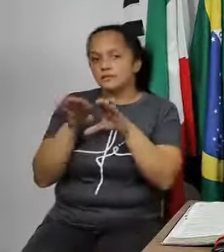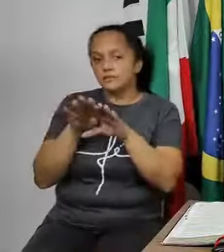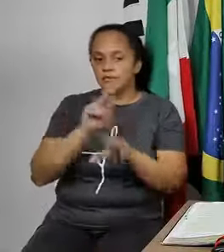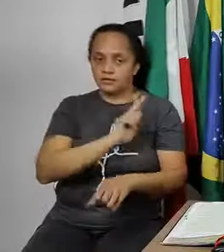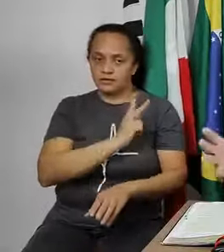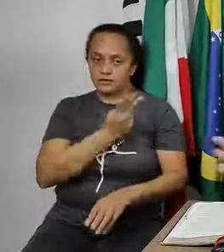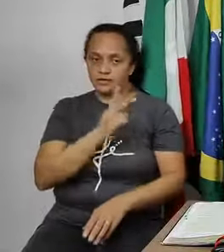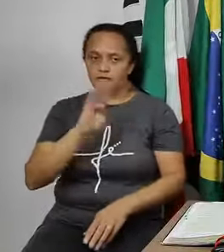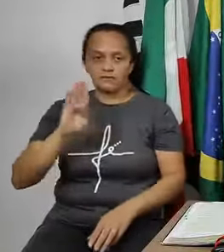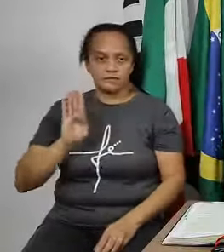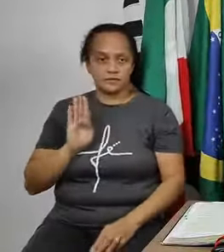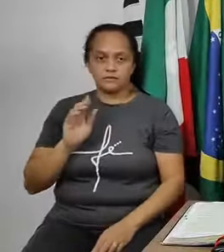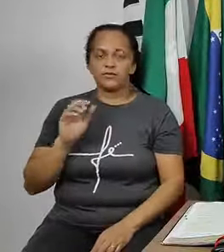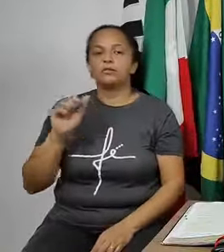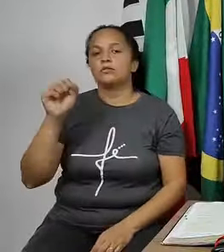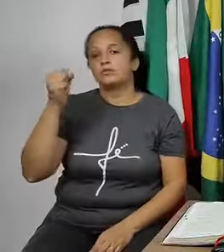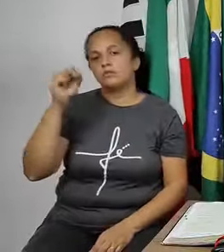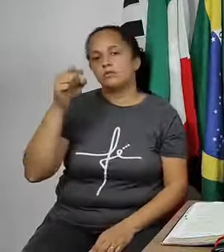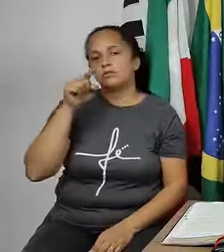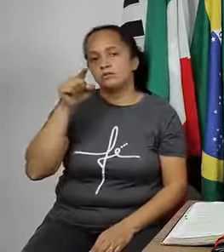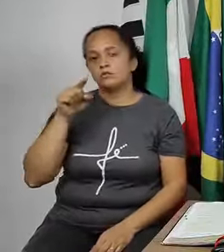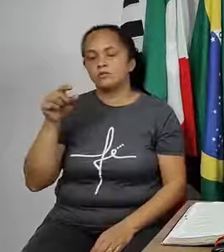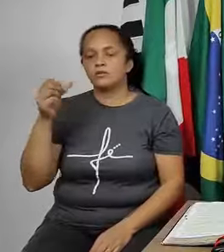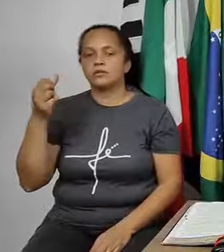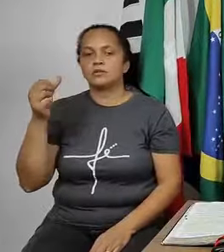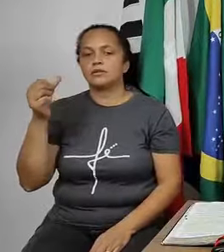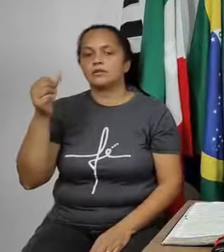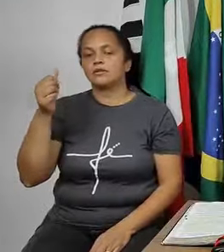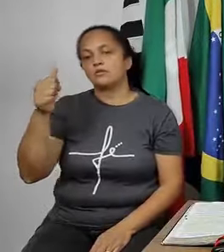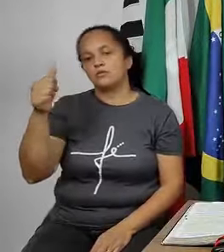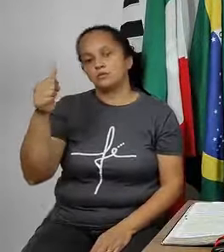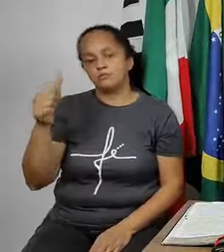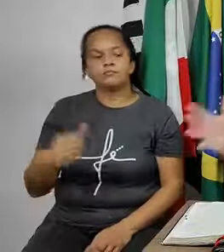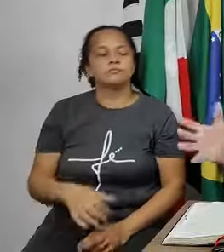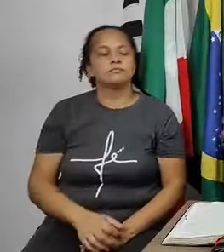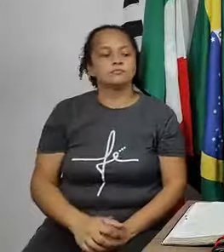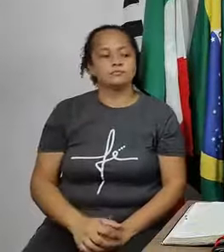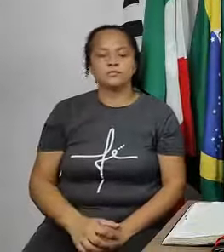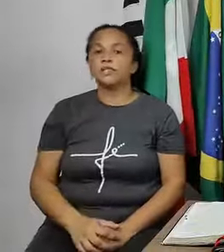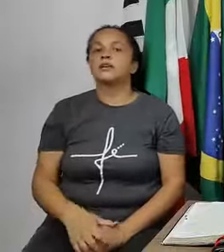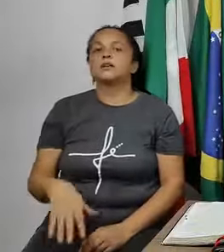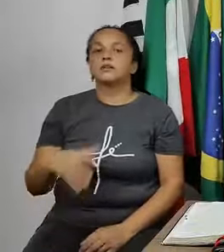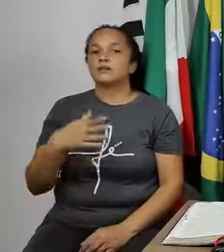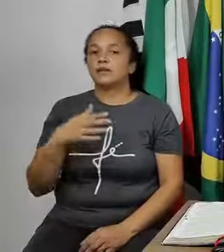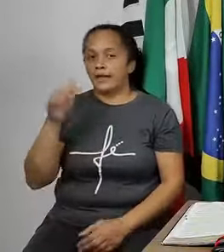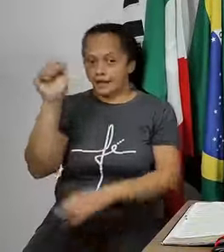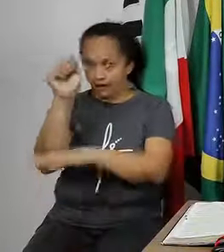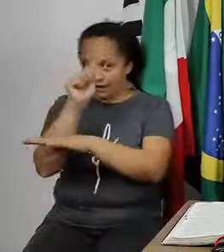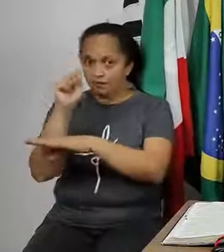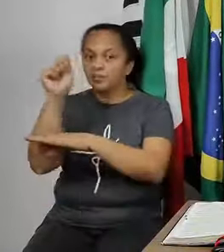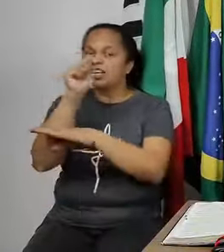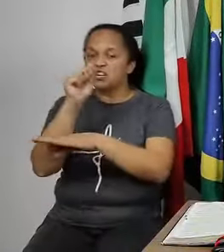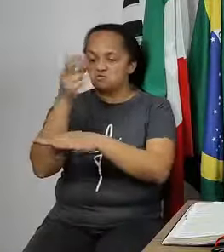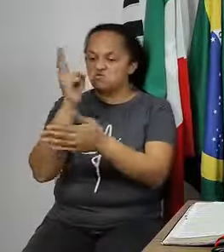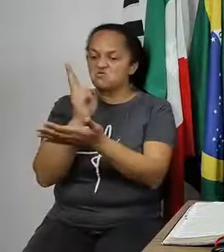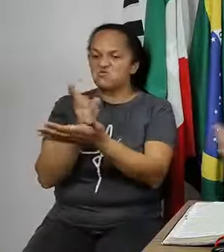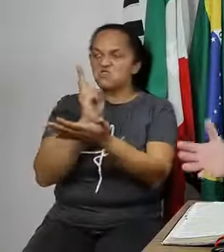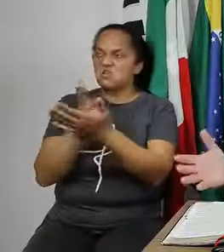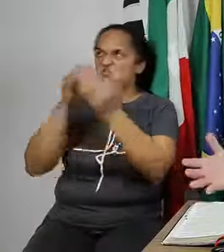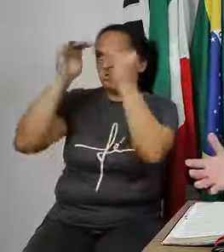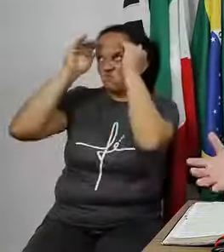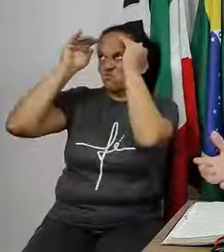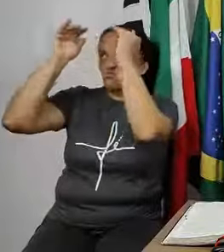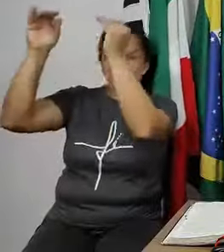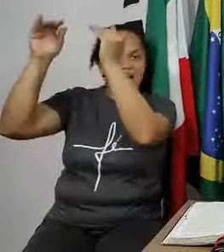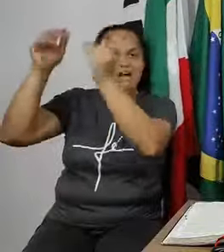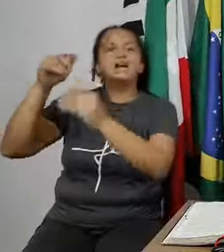abençoado, grandemente honrado por Deus, né? Deus cumpriu as promessas na vida dele, inclusive aos 100